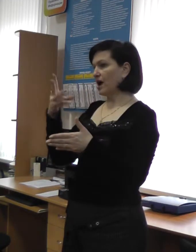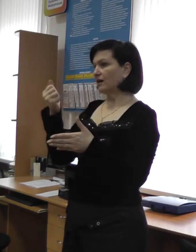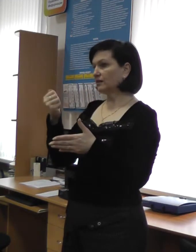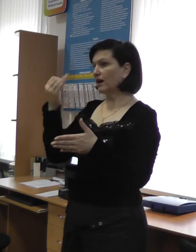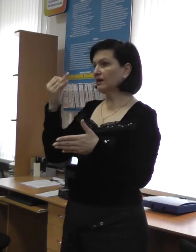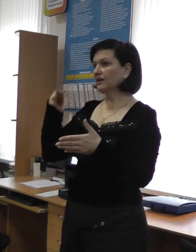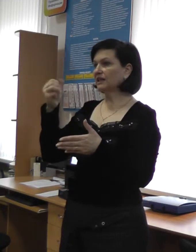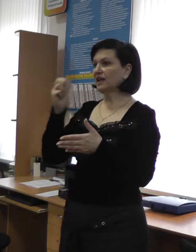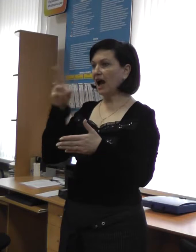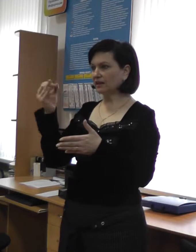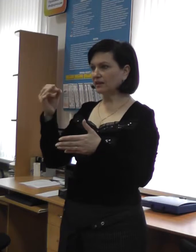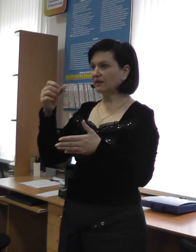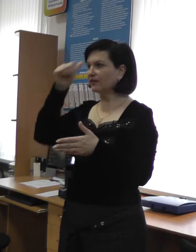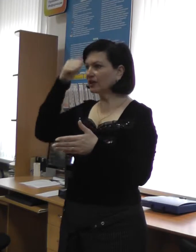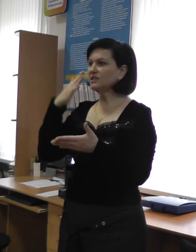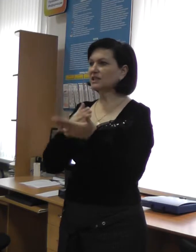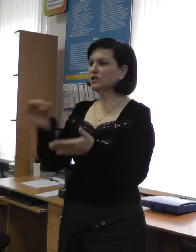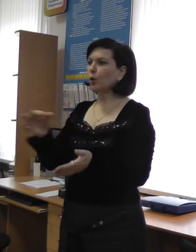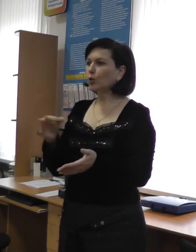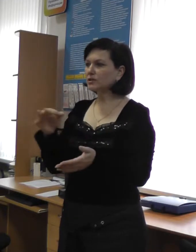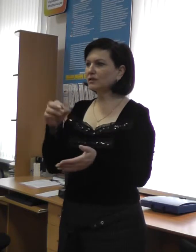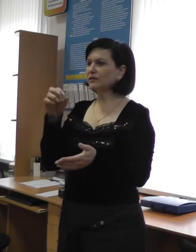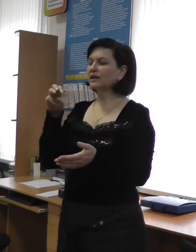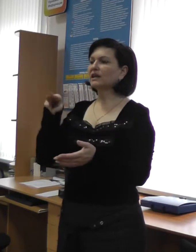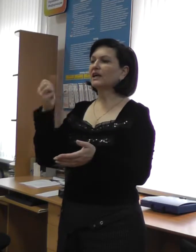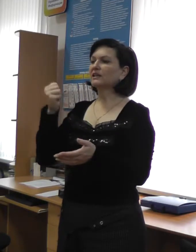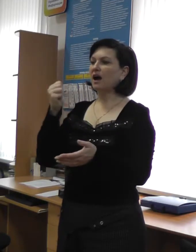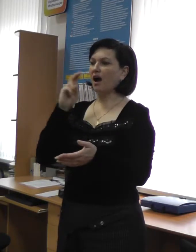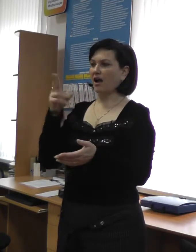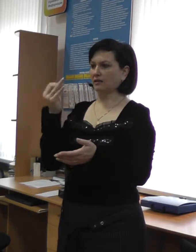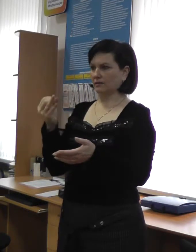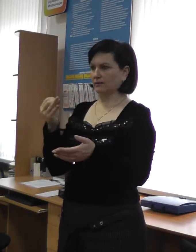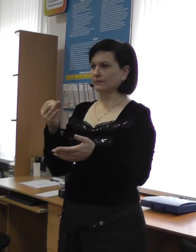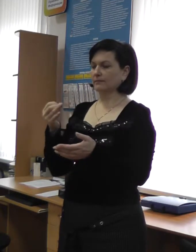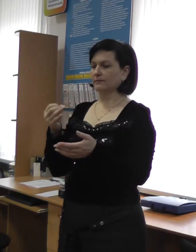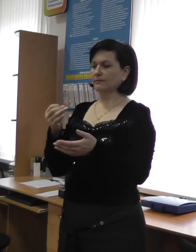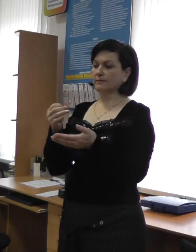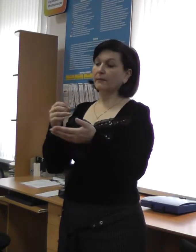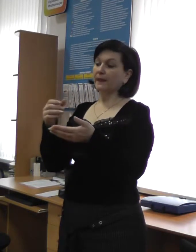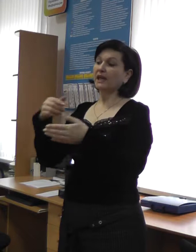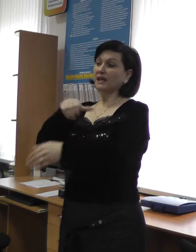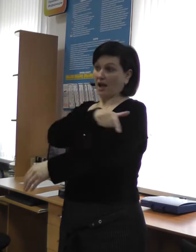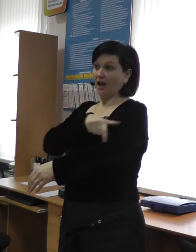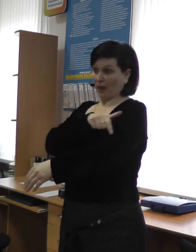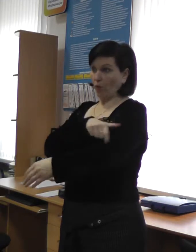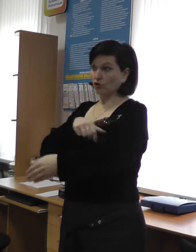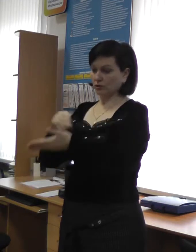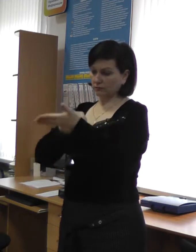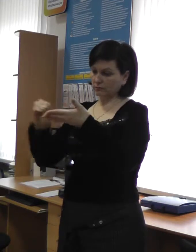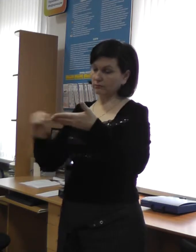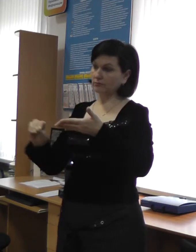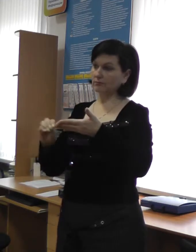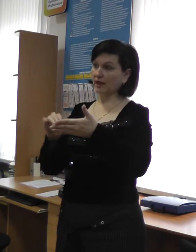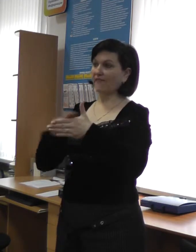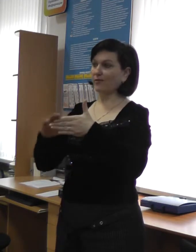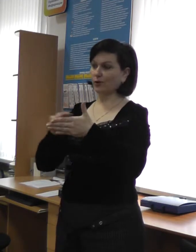Итака. Но вместо графы, где проживал подросток, чиновник внес запись в фамильную строку. Так и